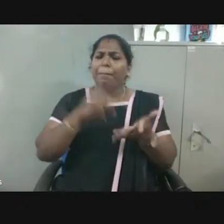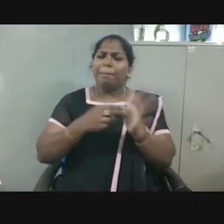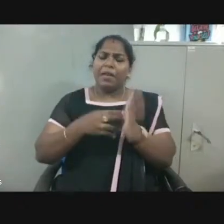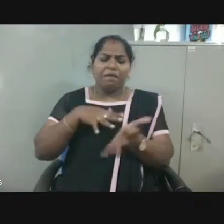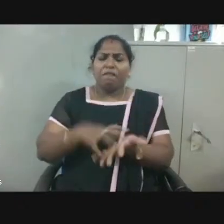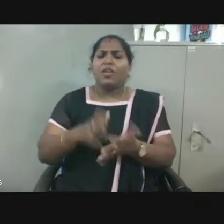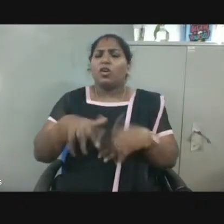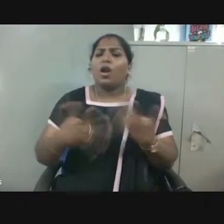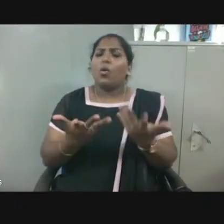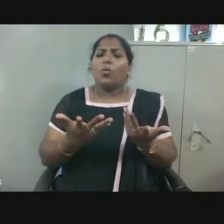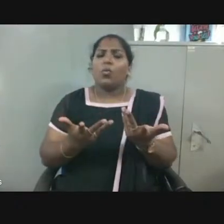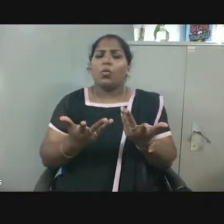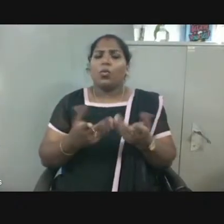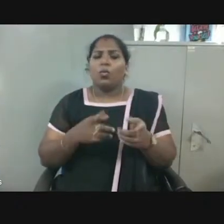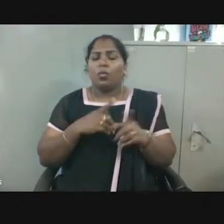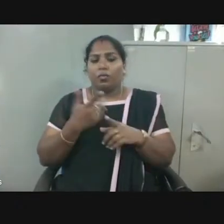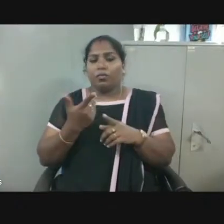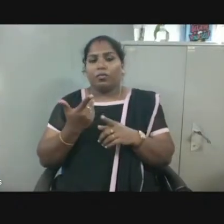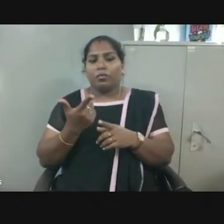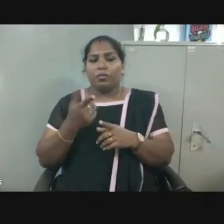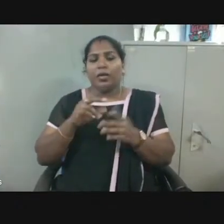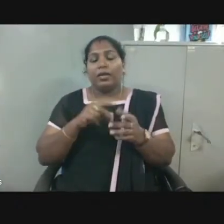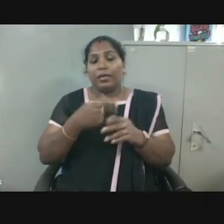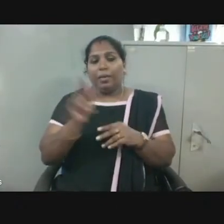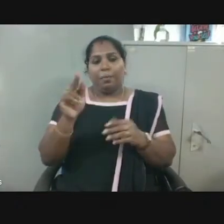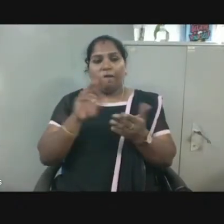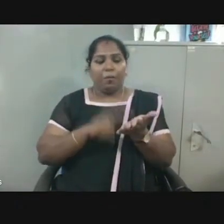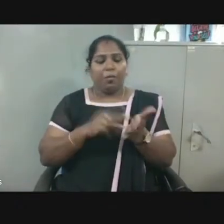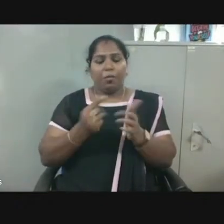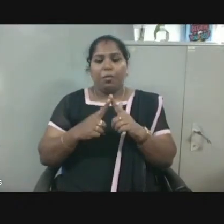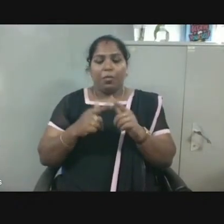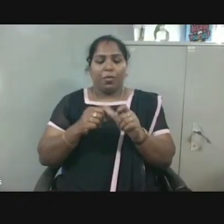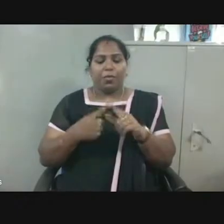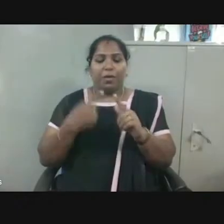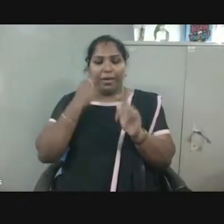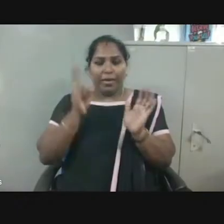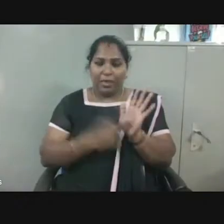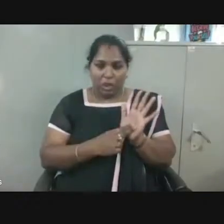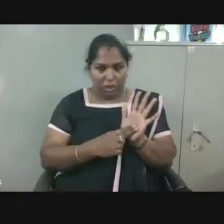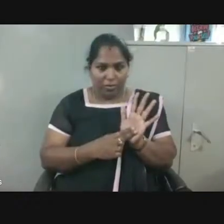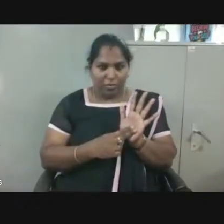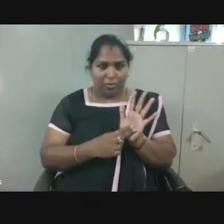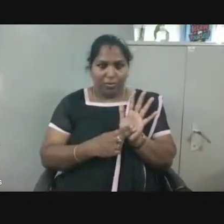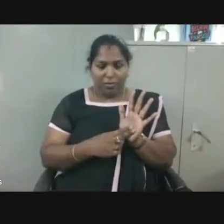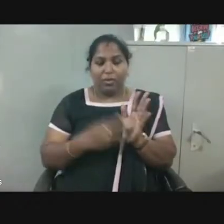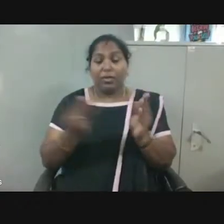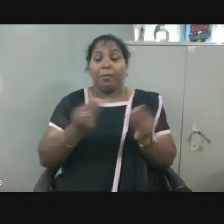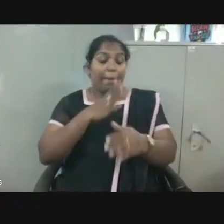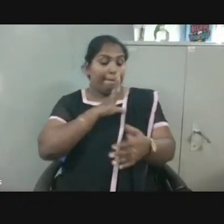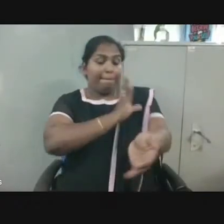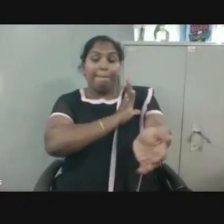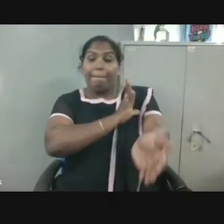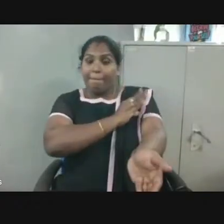നമ്മുടെ ജീന്റെ കേടിന് നമ്മൾ ജീൻ മ്യൂട്ടേഷൻ എന്ന് പറയുന്നത് പേശികളെ കുറിച്ച് ഒന്ന് അറിഞ്ഞിരിക്കണം. നമ്മുടെ മസിലുകൾ എന്ന് പറയുമ്പോൾ